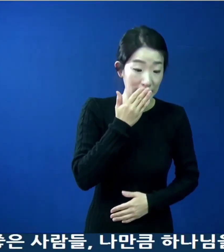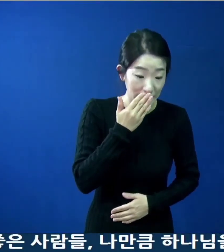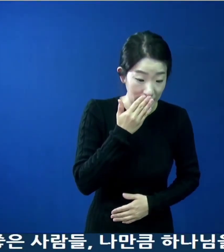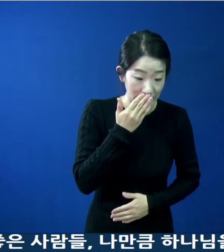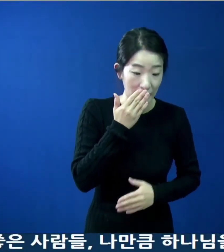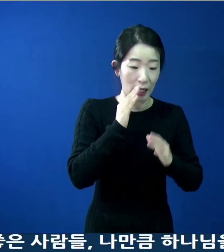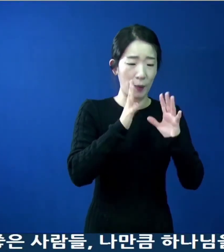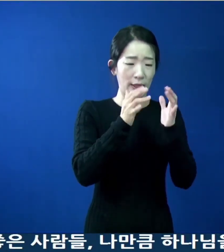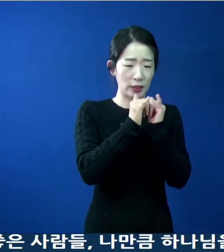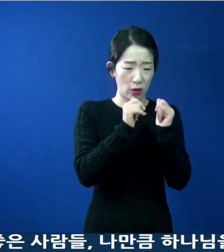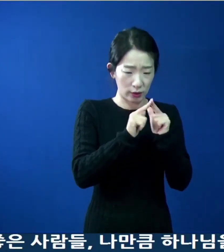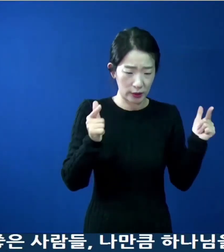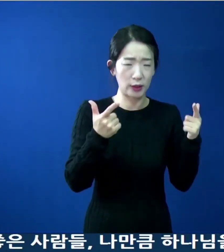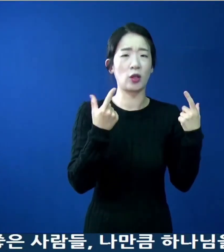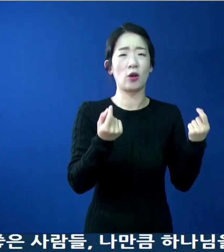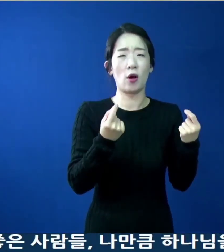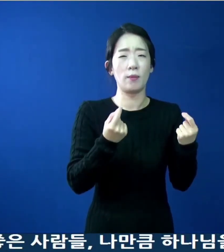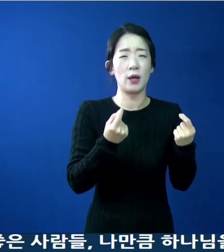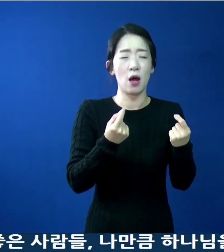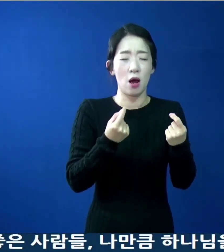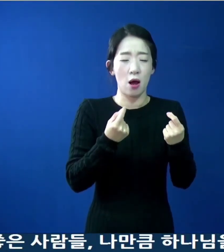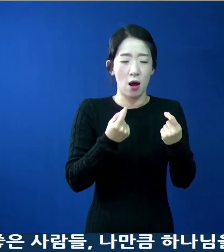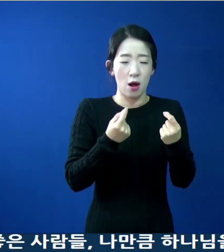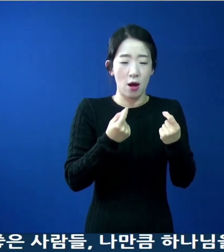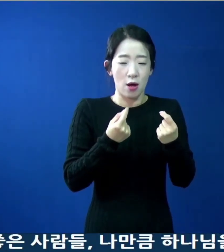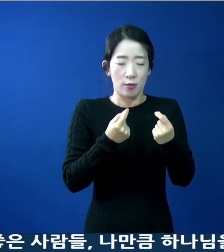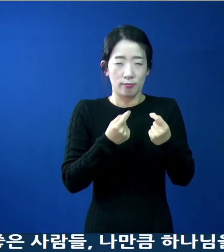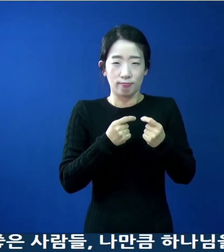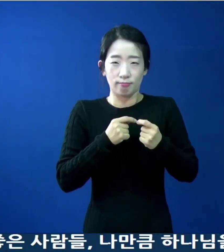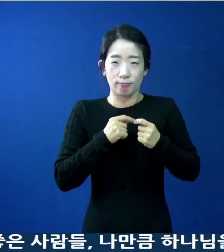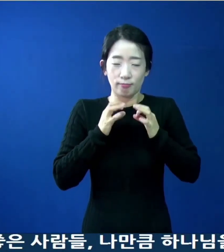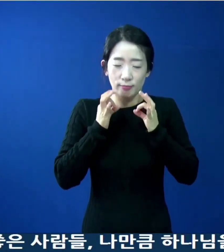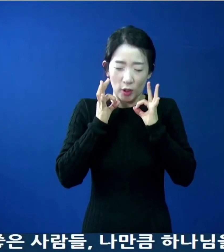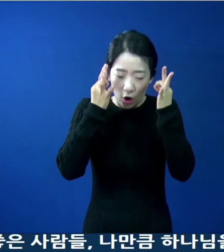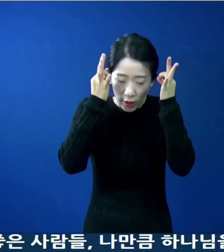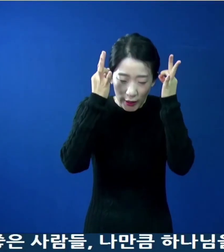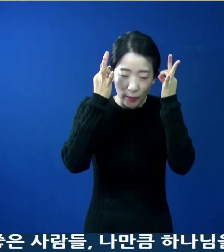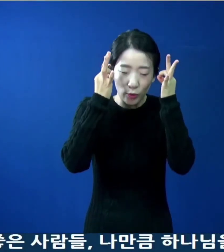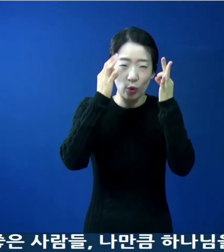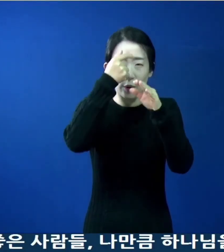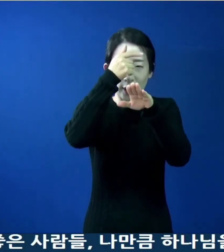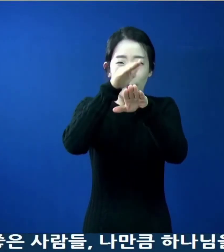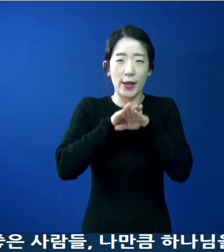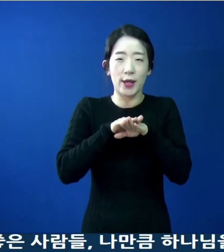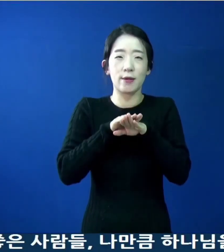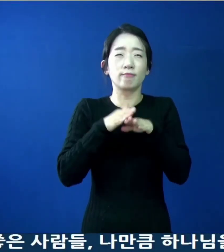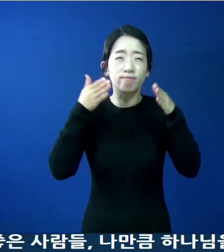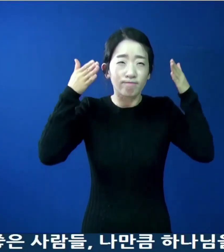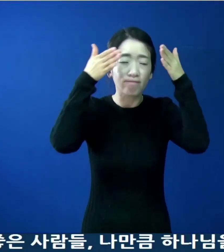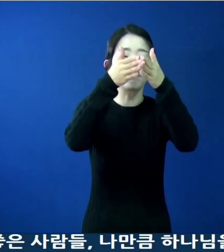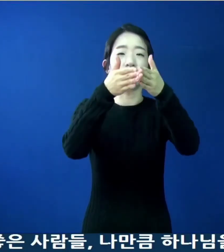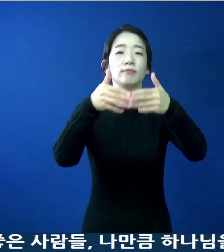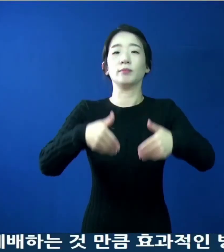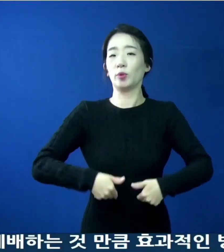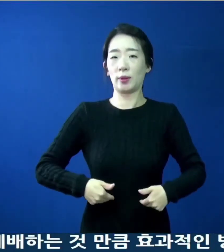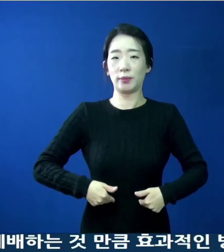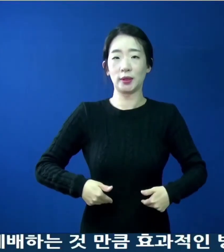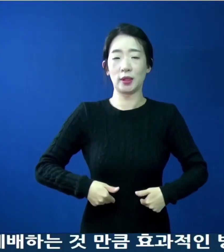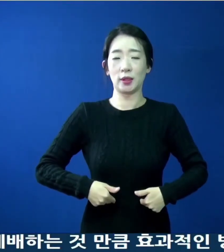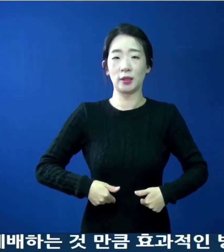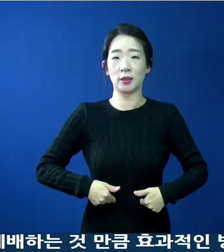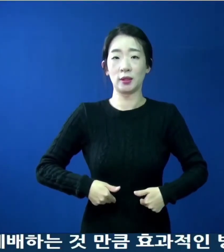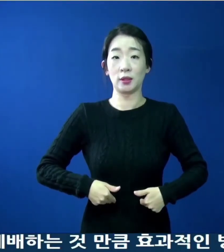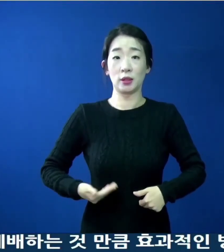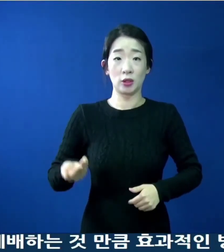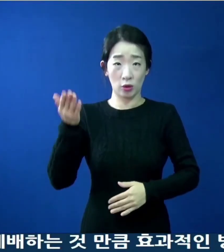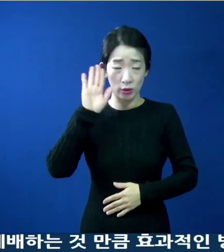마음으로 자기의 예배 자리를 지키는 또 다른 강력한 훈련이 있어야 되는 줄로 압니다. 더 큰 문제는 뭐냐 하면